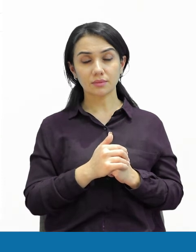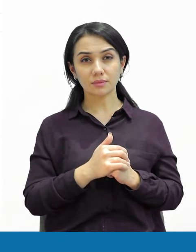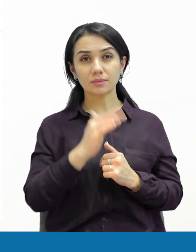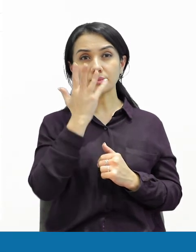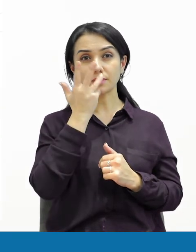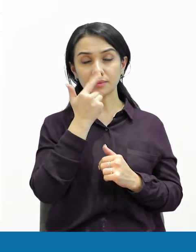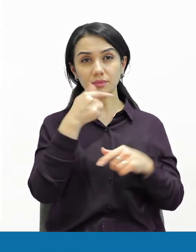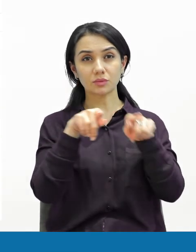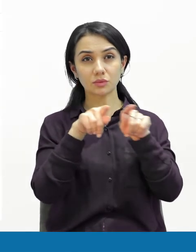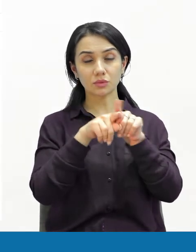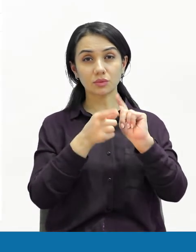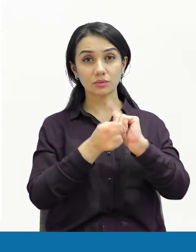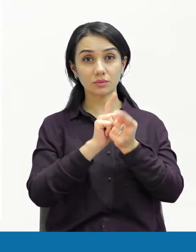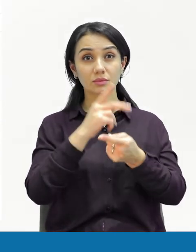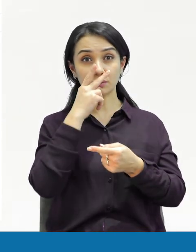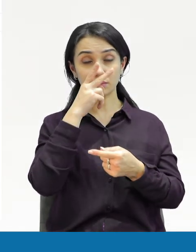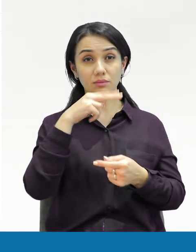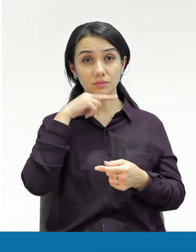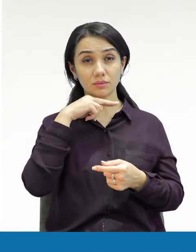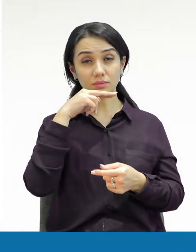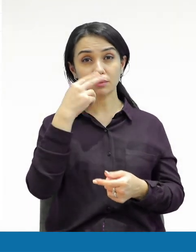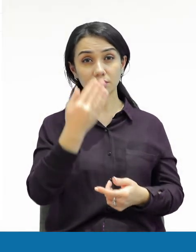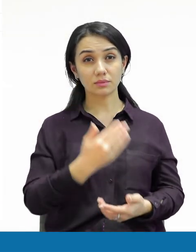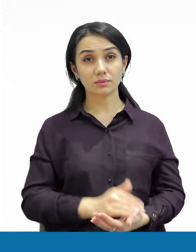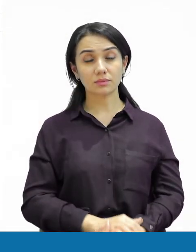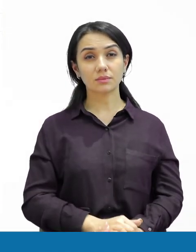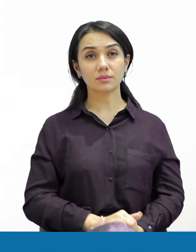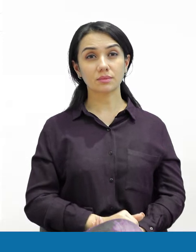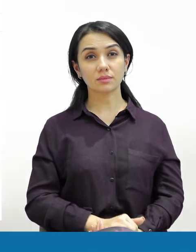Rangi ham o'zgaryapti, e'tibor berayotgan bo'lsanglar.